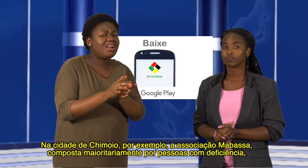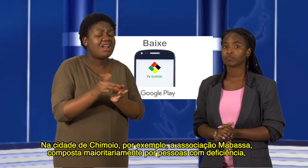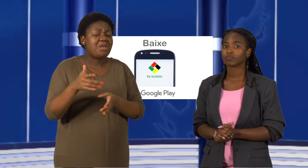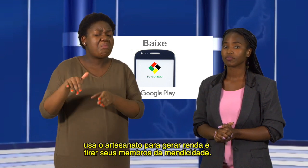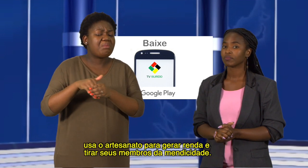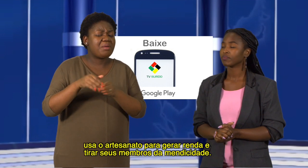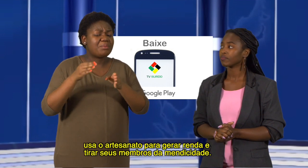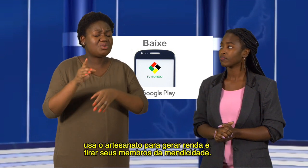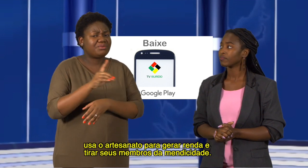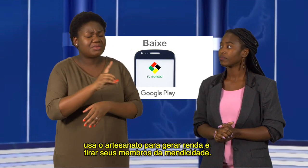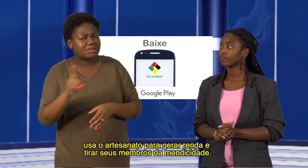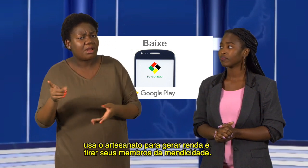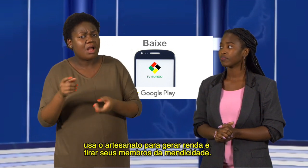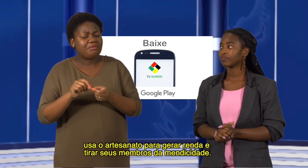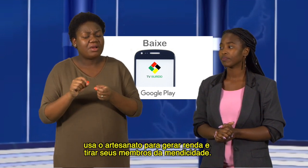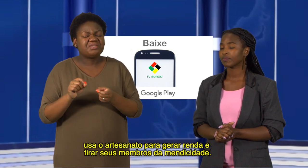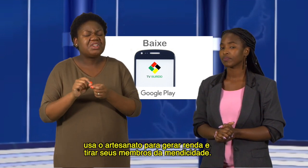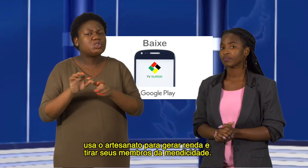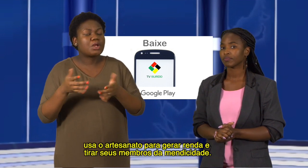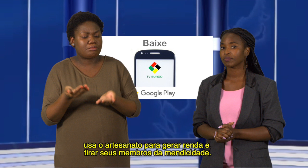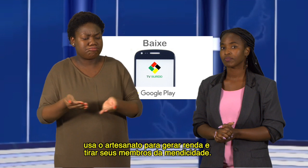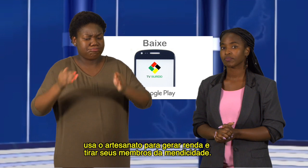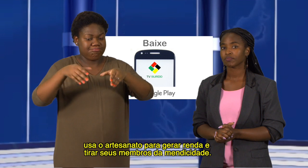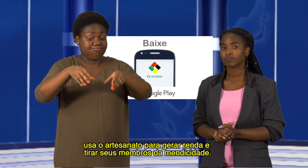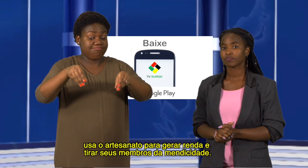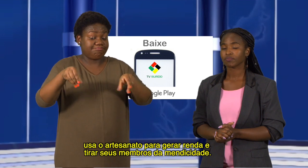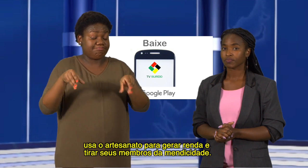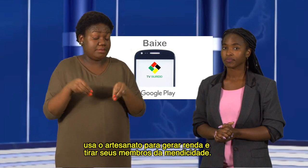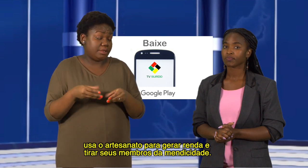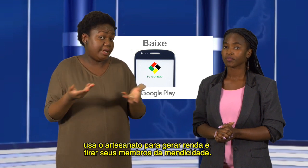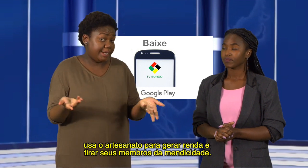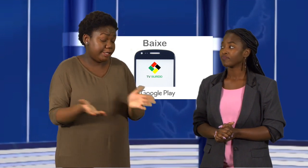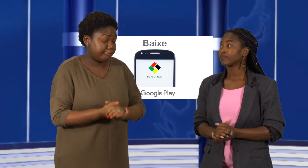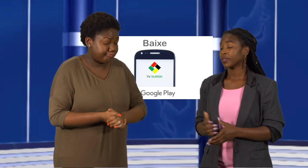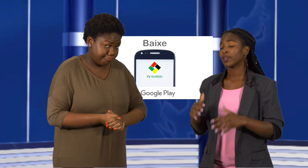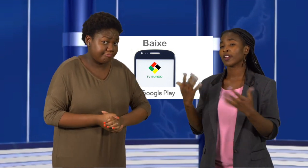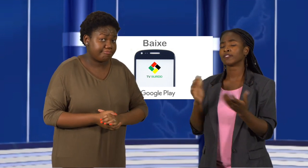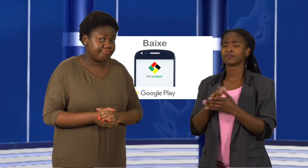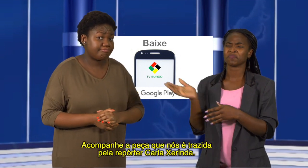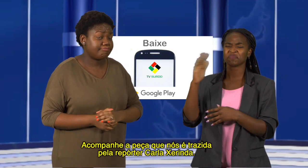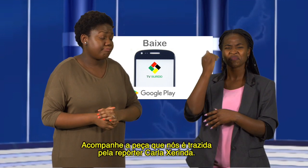deficiência, usa o artesanato para gerar renda e tirar seus membros da minha cidade.